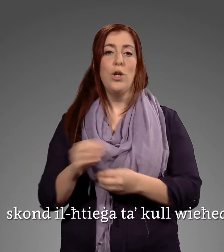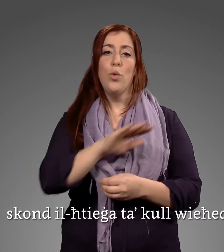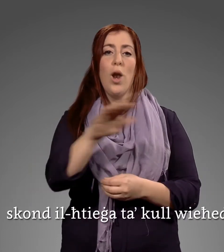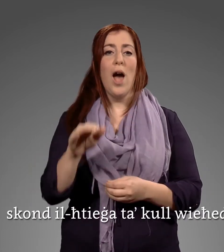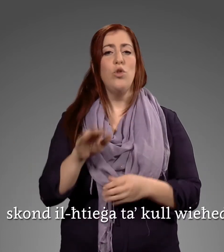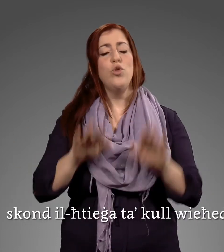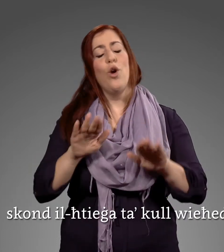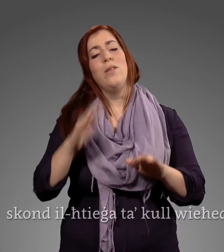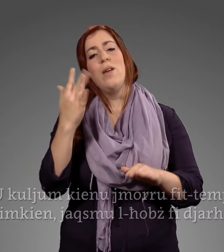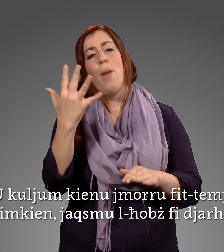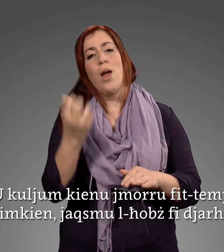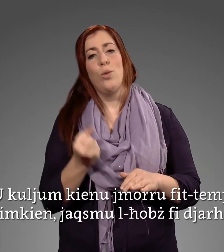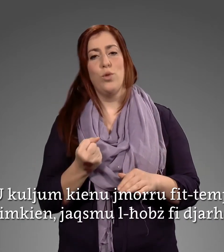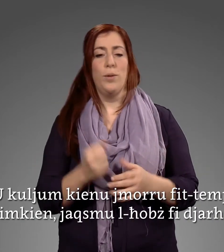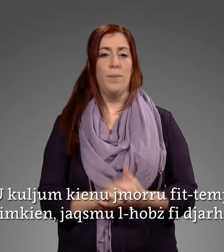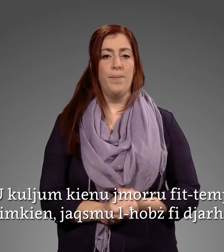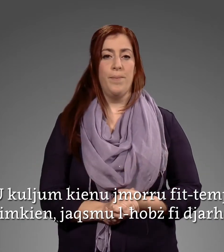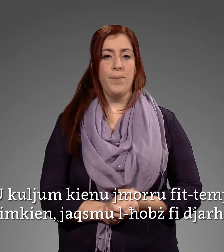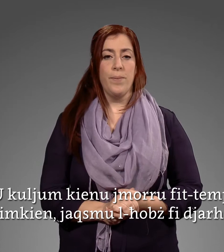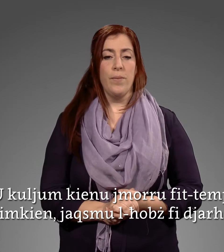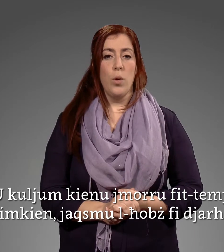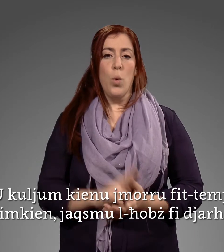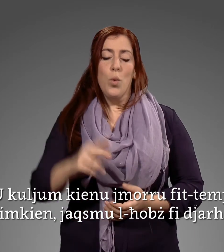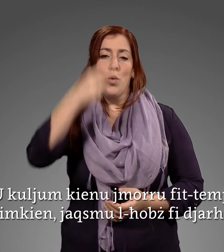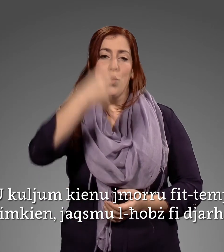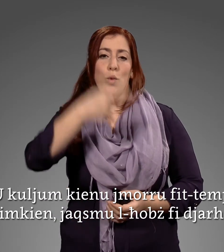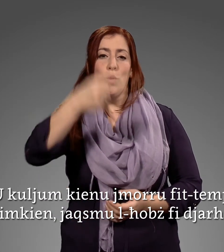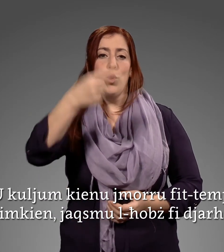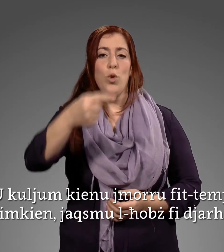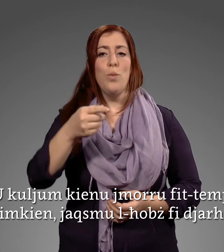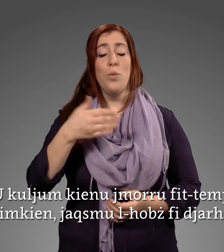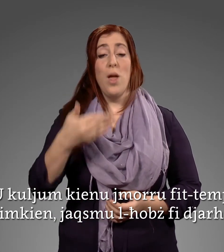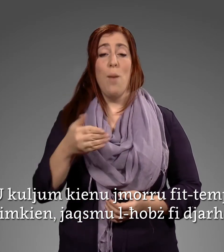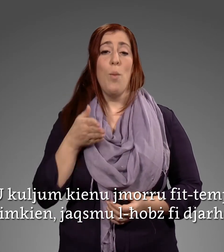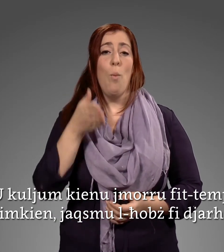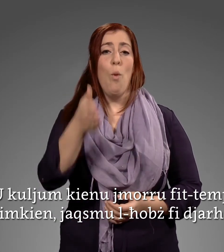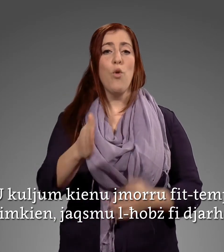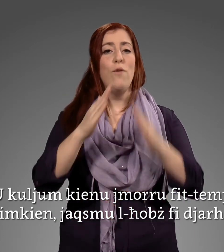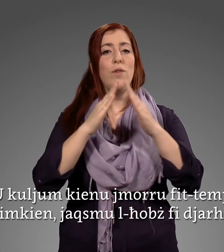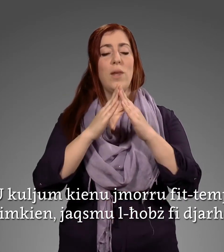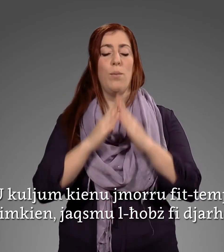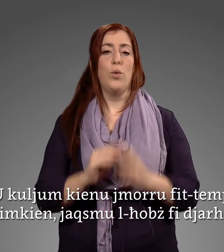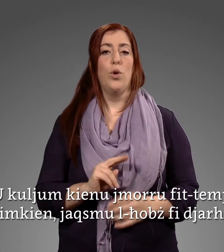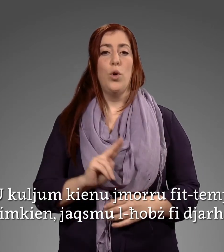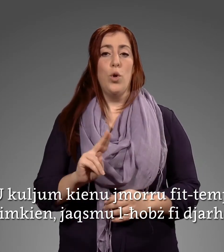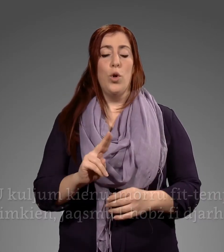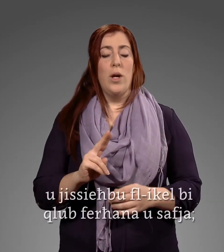ta' kull wieħed. U kuljum kienu jmorru fit-tempju flimkien, jaqsmu l-ħobs fid-djarhom